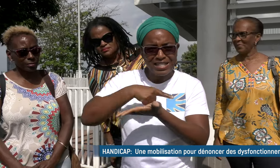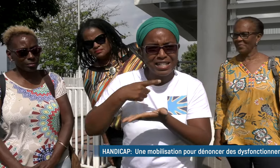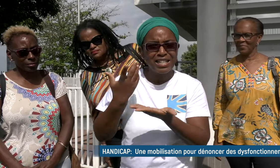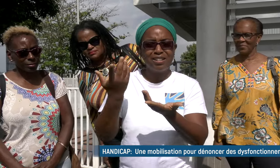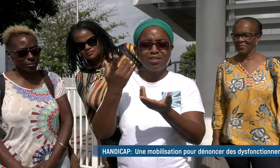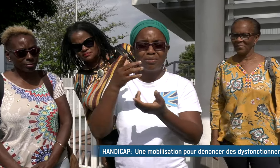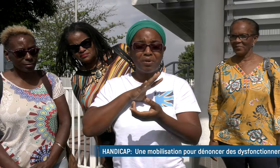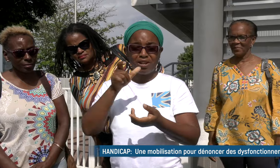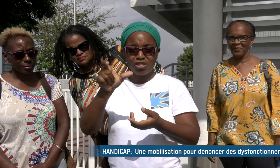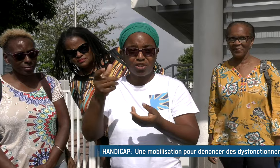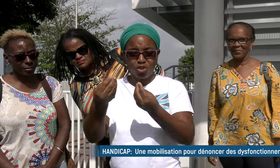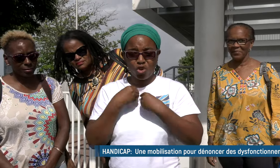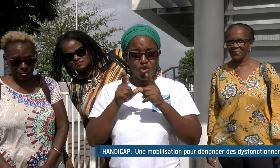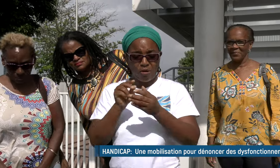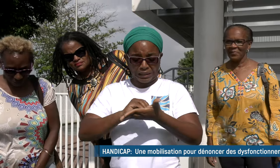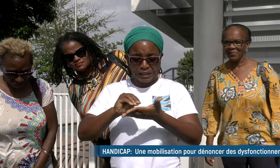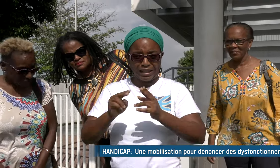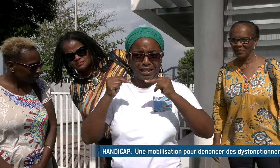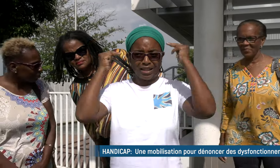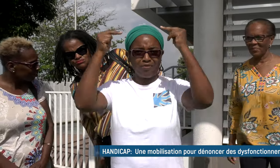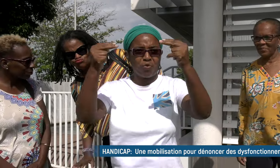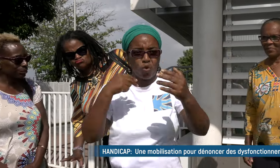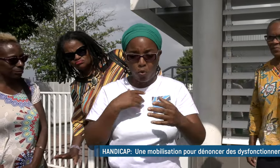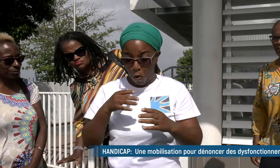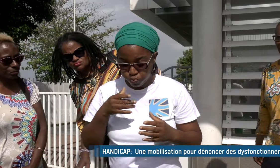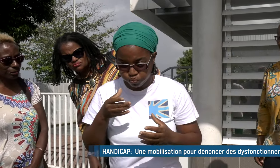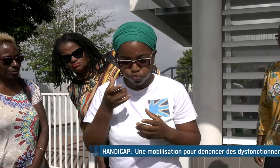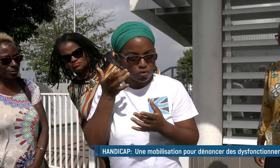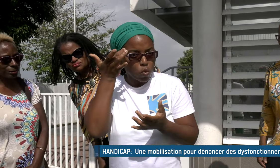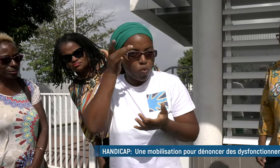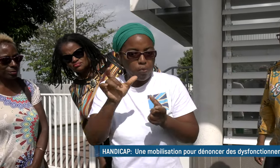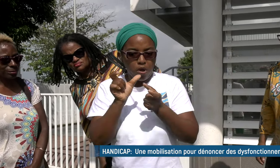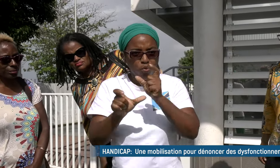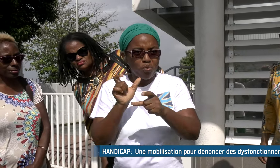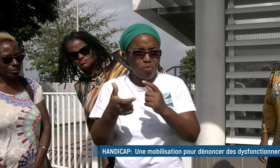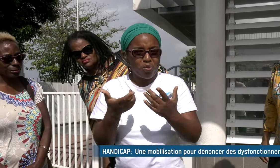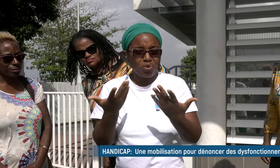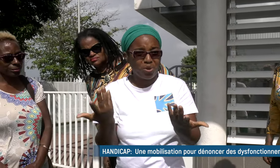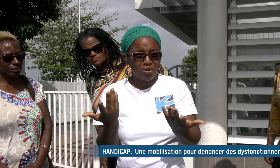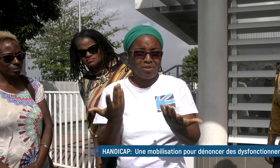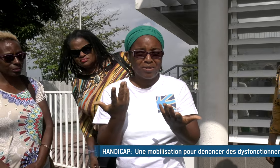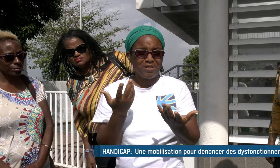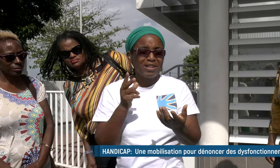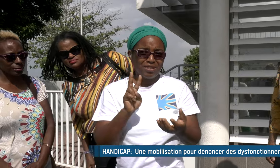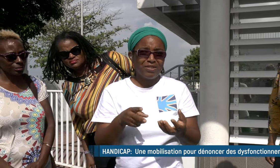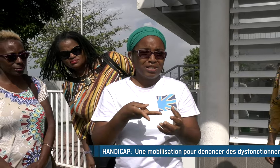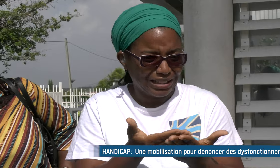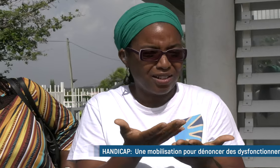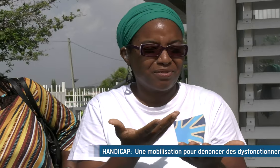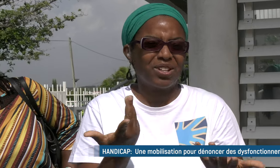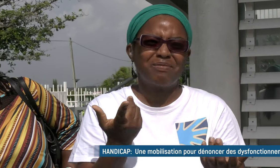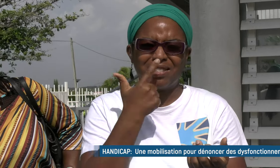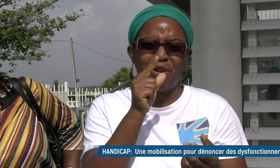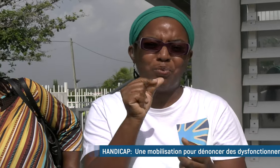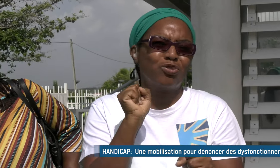des malentendus. On passe forcément par l'écrit, donc on n'est pas forcément, on n'a pas un niveau poussé en langue de française écrite. Ça